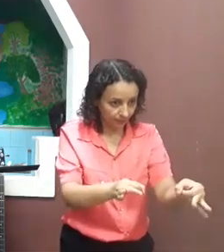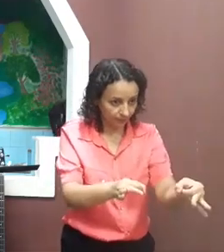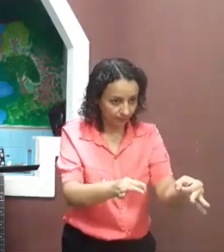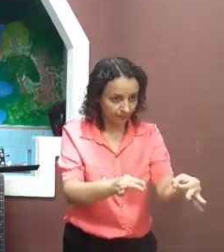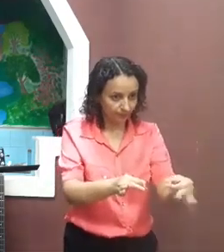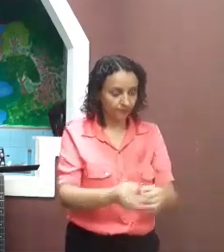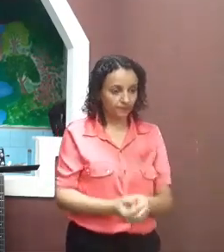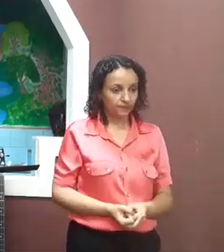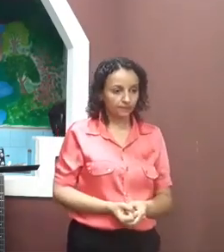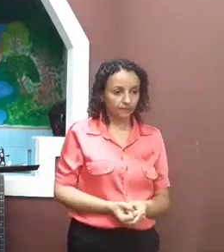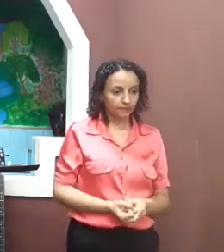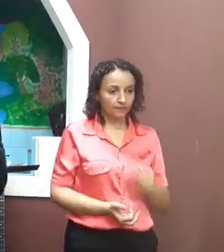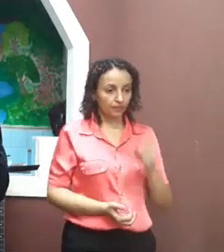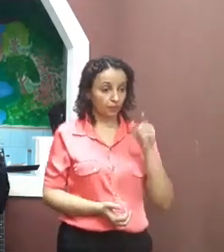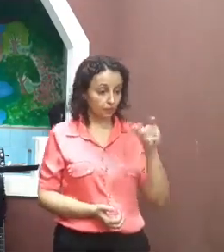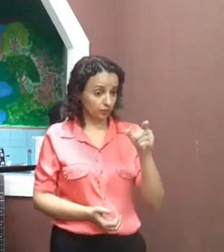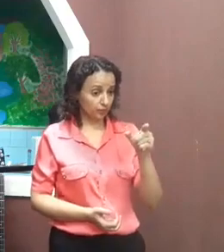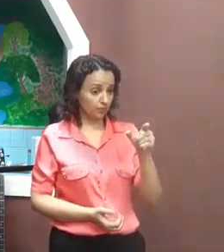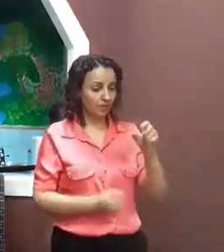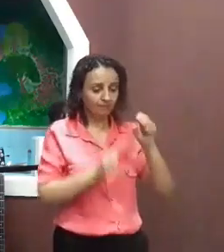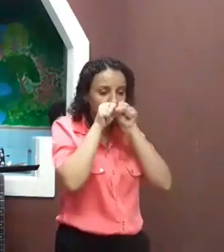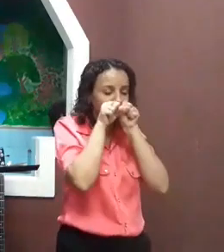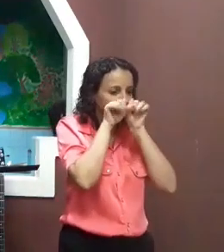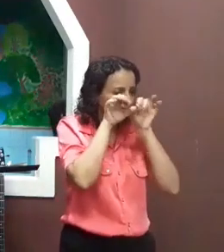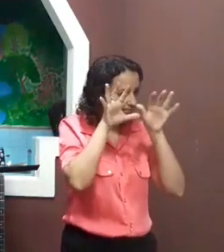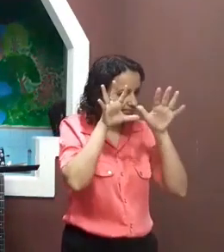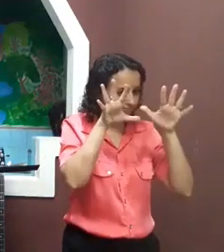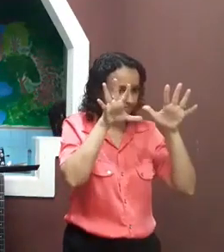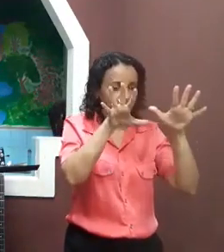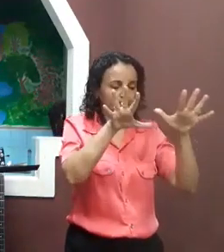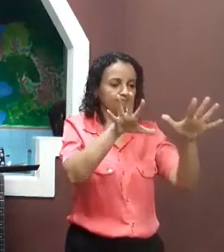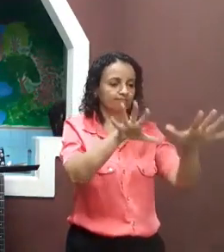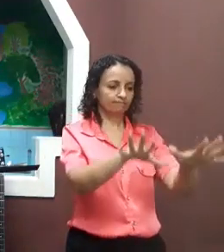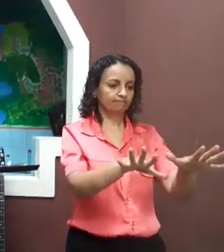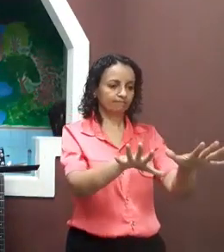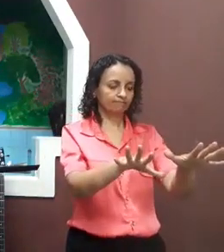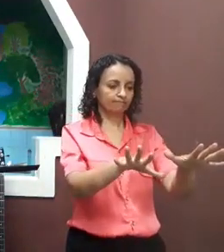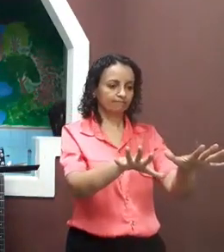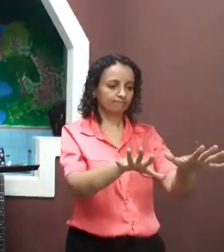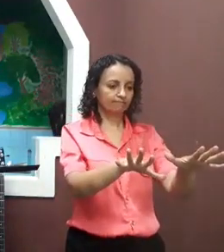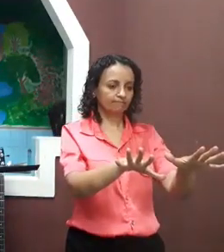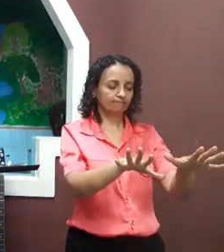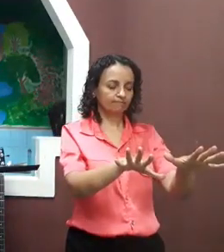realmente, ricamente abençoado.